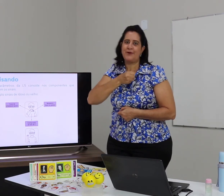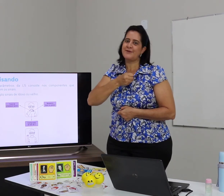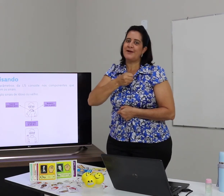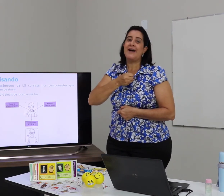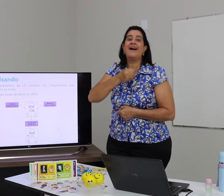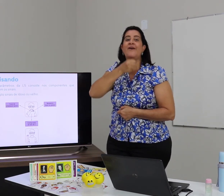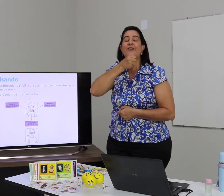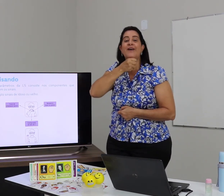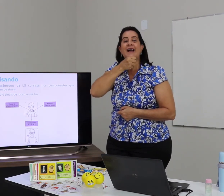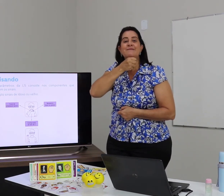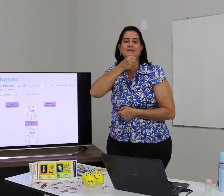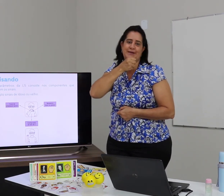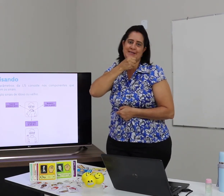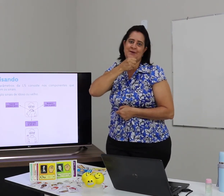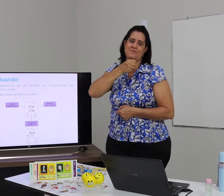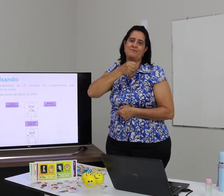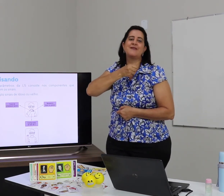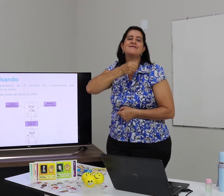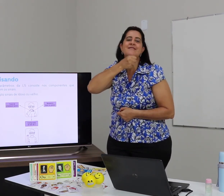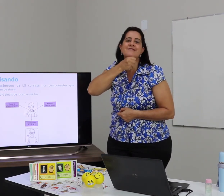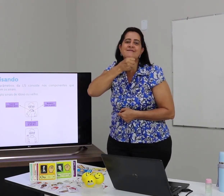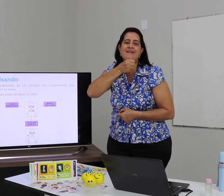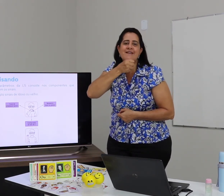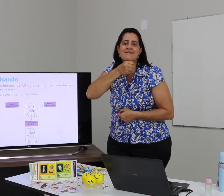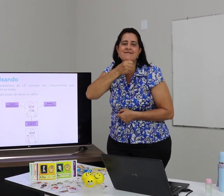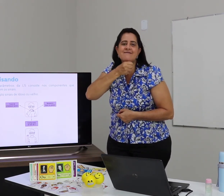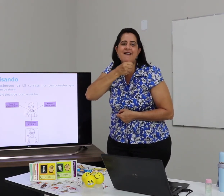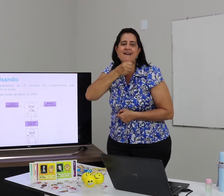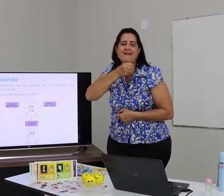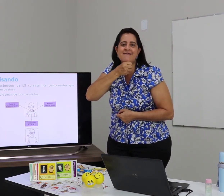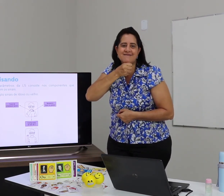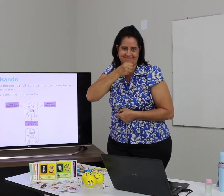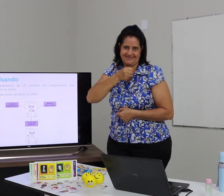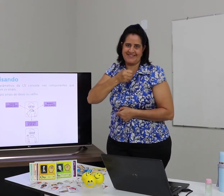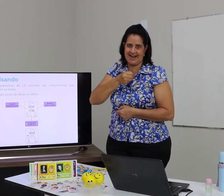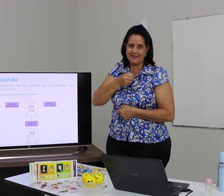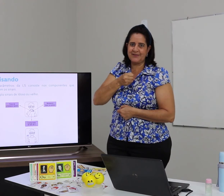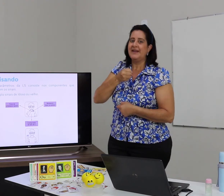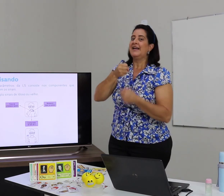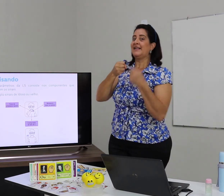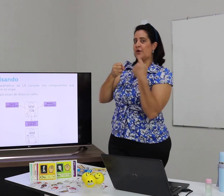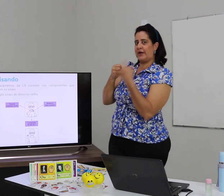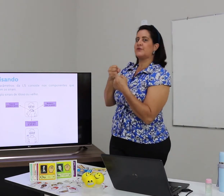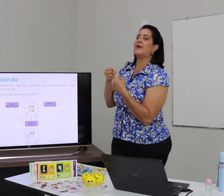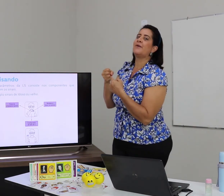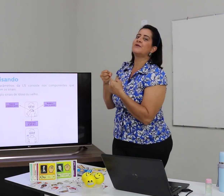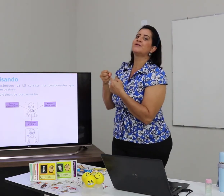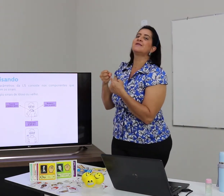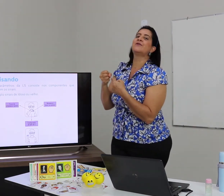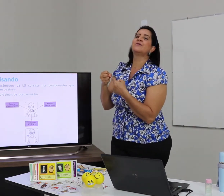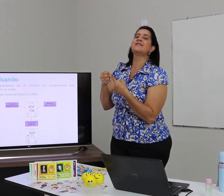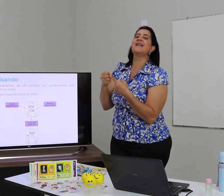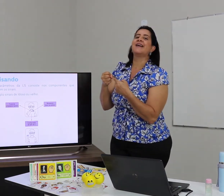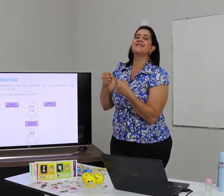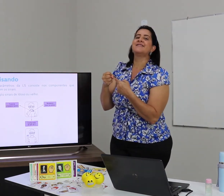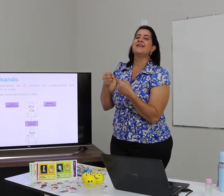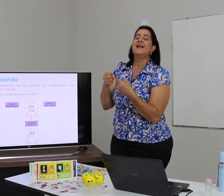posso colocar uma expressão para dizer que eu estou falando de velho, certo? Então isso é a construção dos sinais. Eu